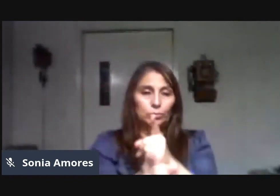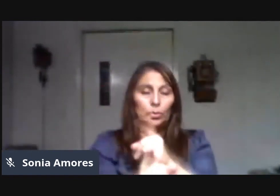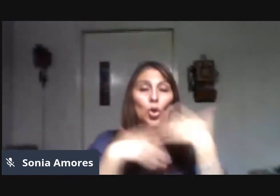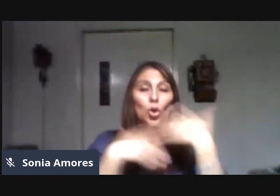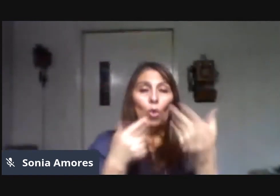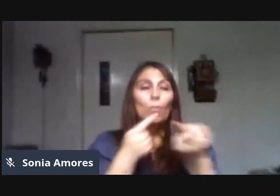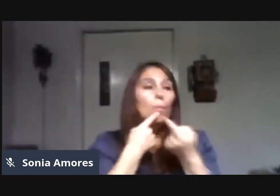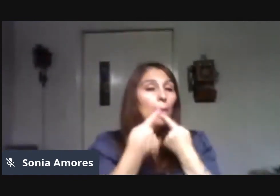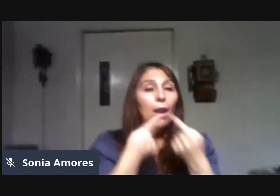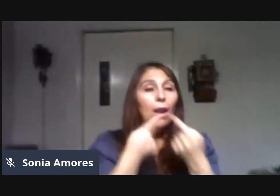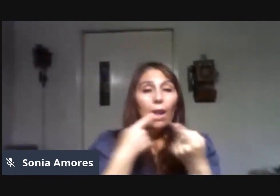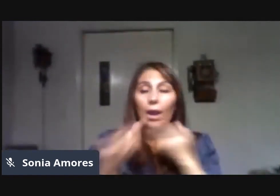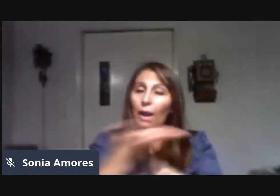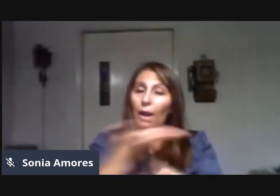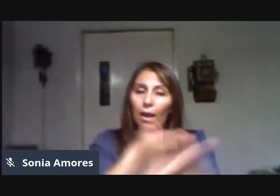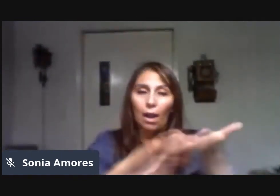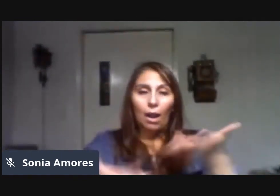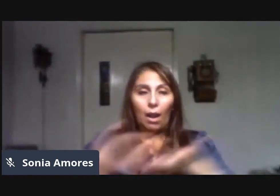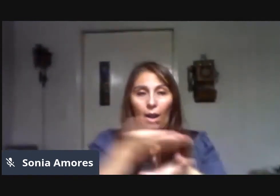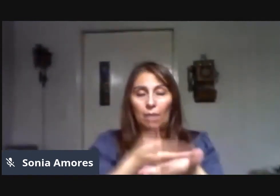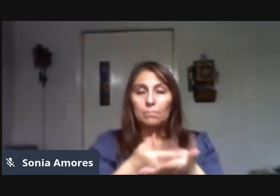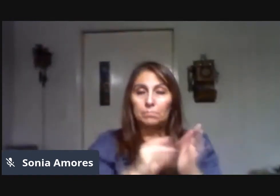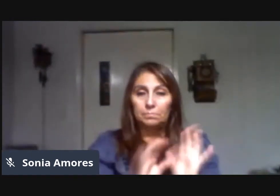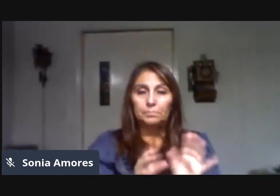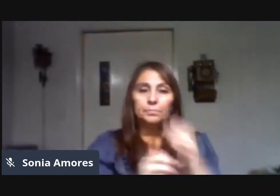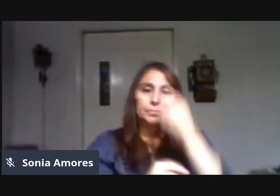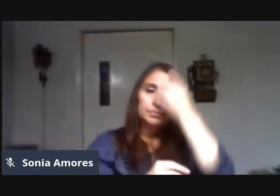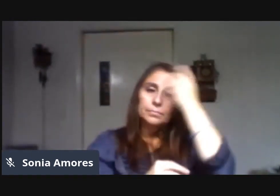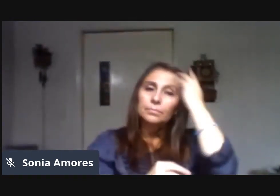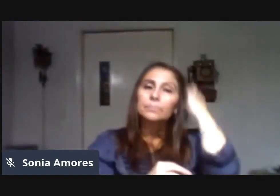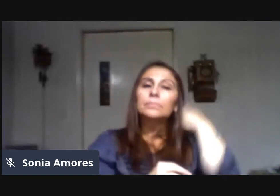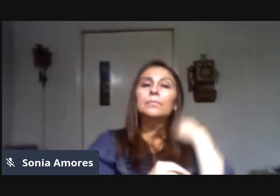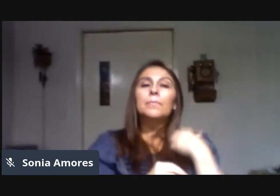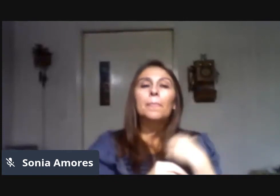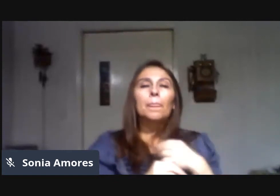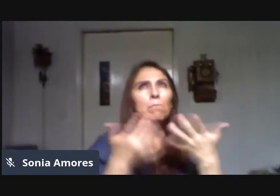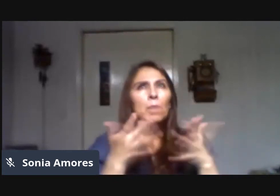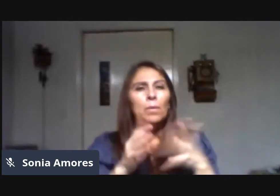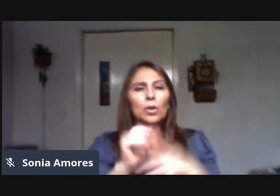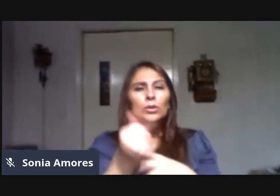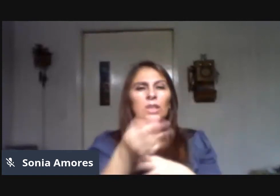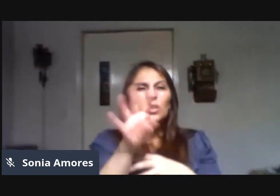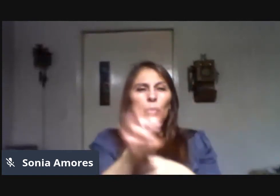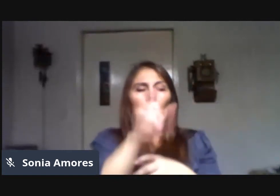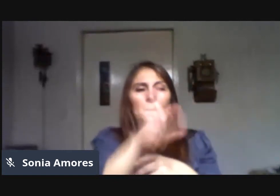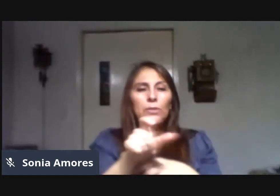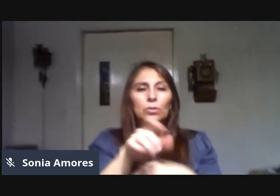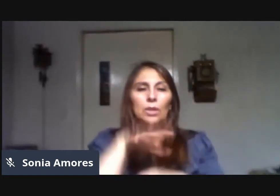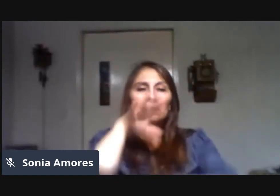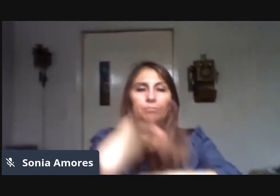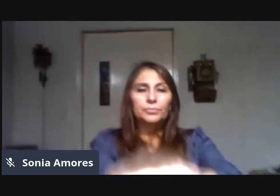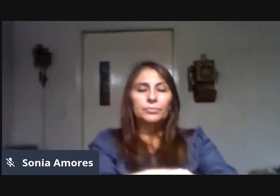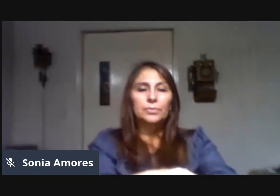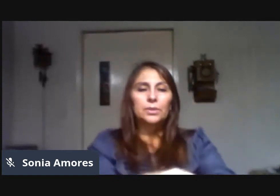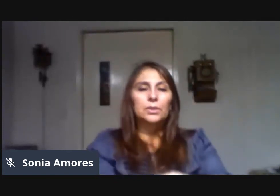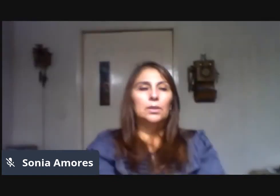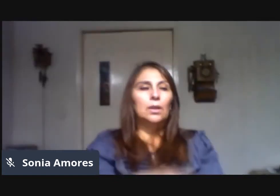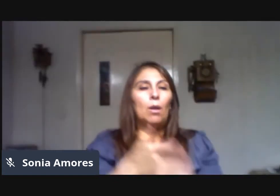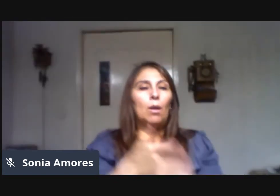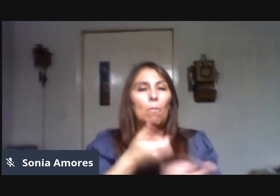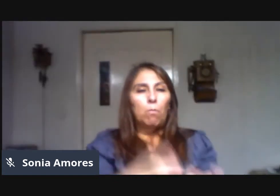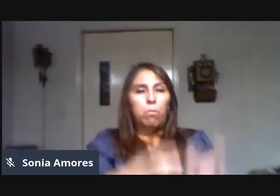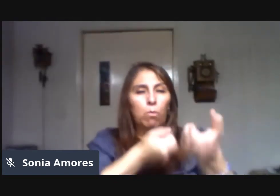dialogada. Hemos tenido hasta 19 personas retenidas, bomberos, defensa civil,